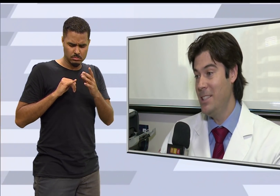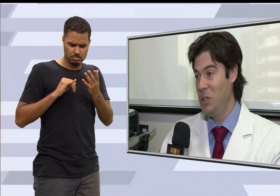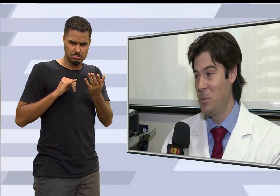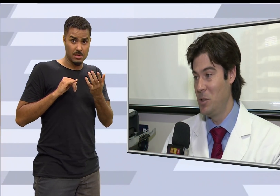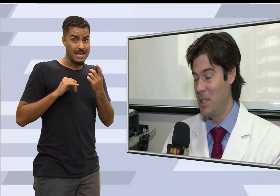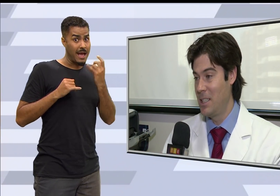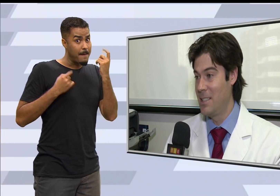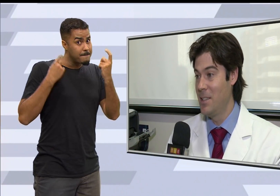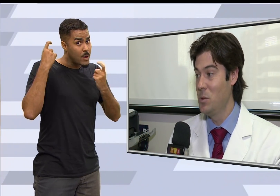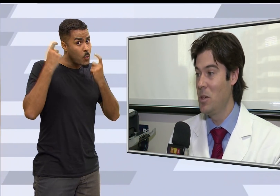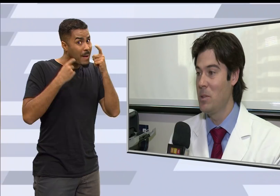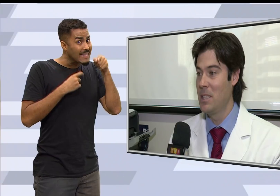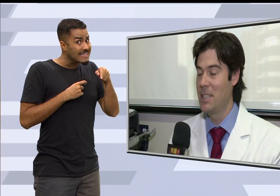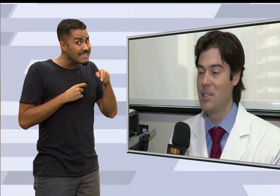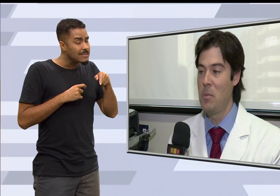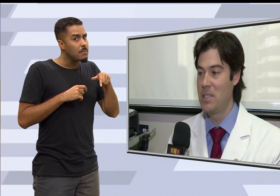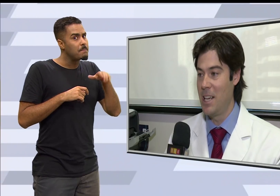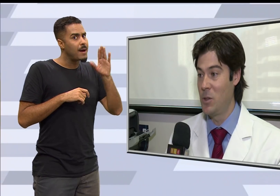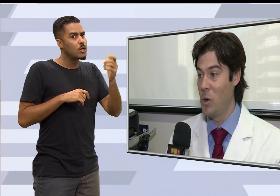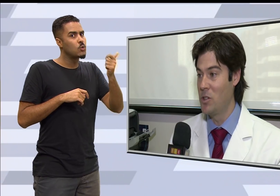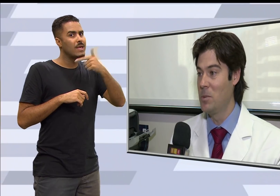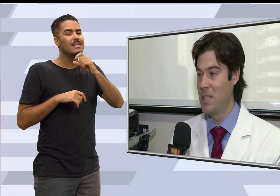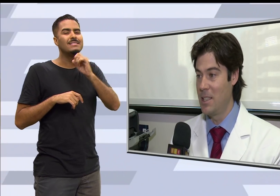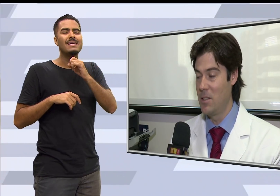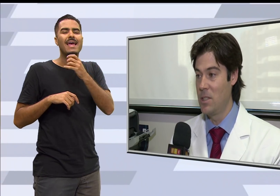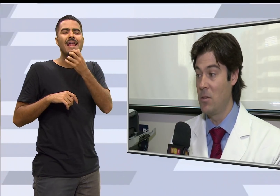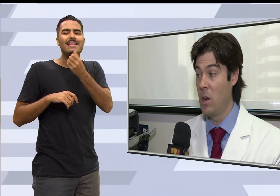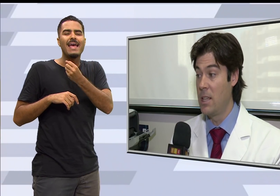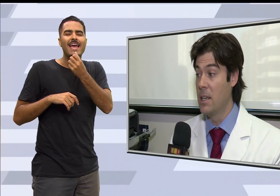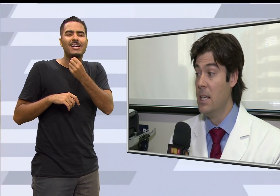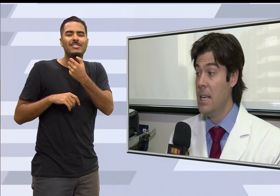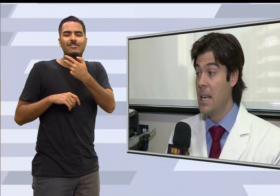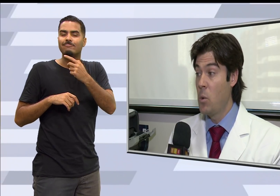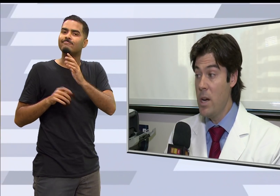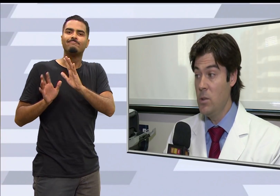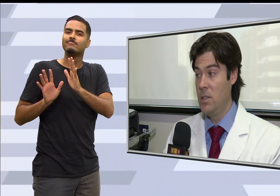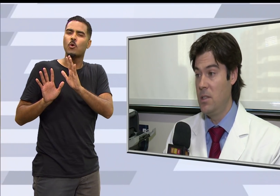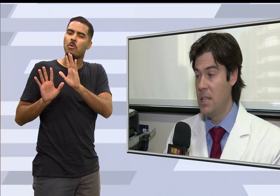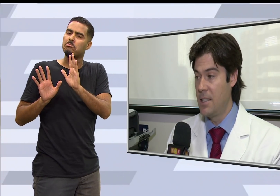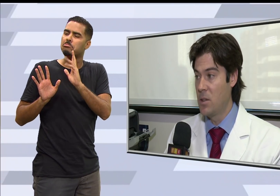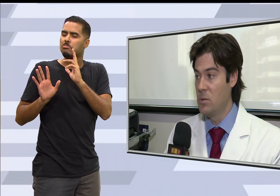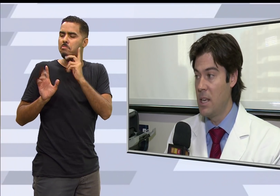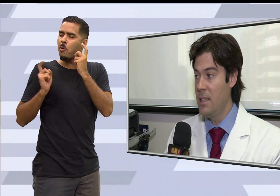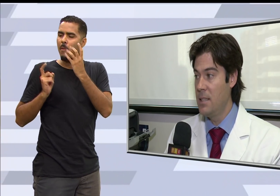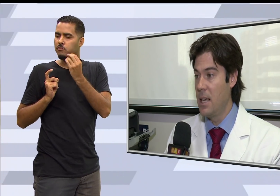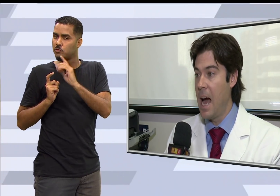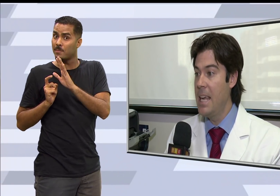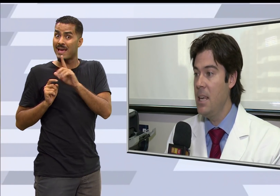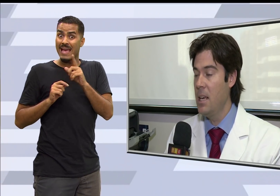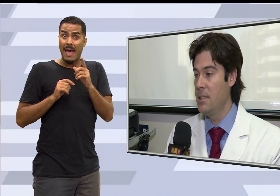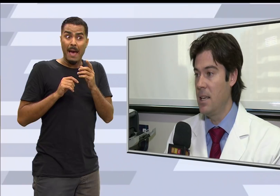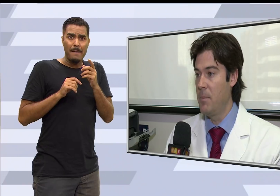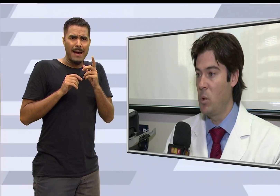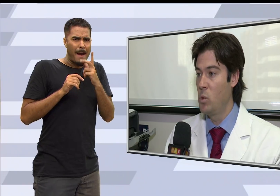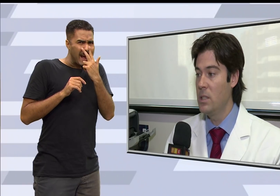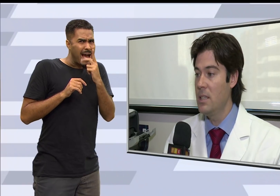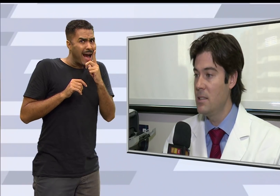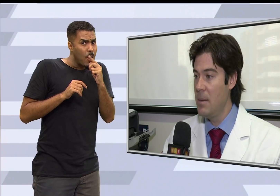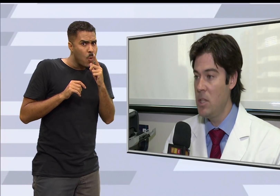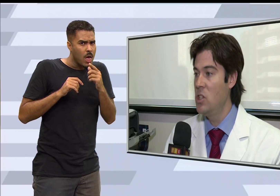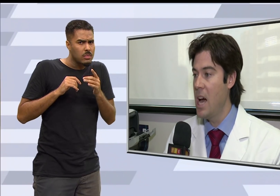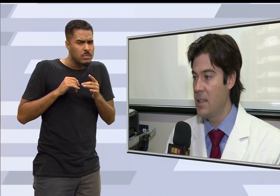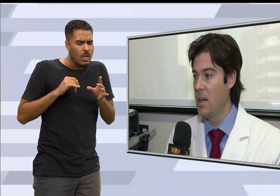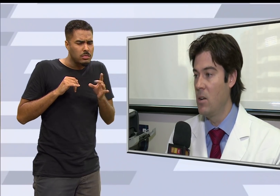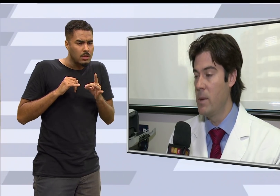preocupante esse tipo de secreção do que uma secreção mais leitosa, uma secreção sanguinolenta. Quando esses sinais acontecem, aí, assim, a procura tem que